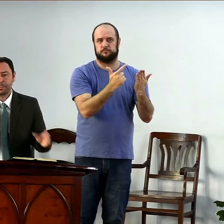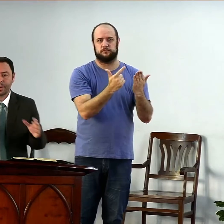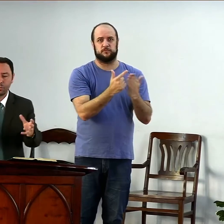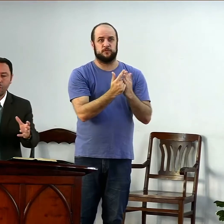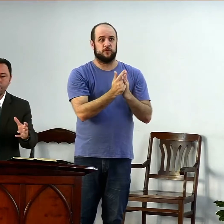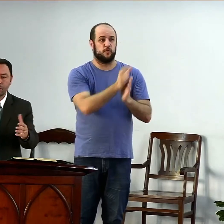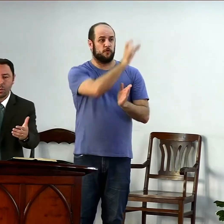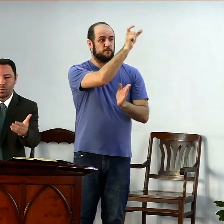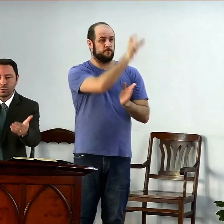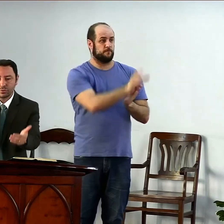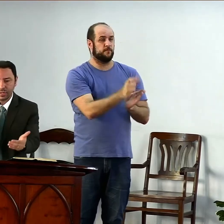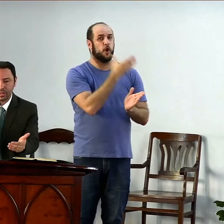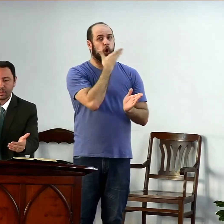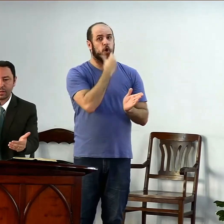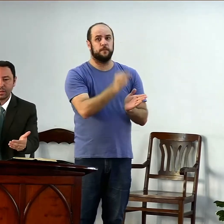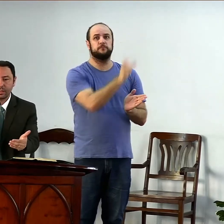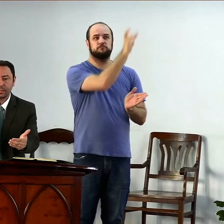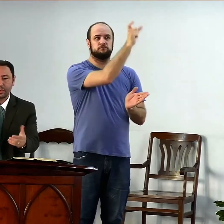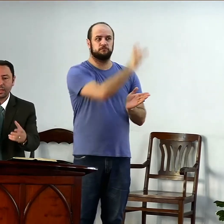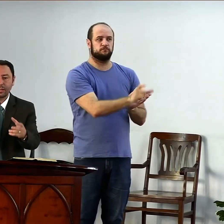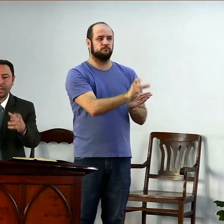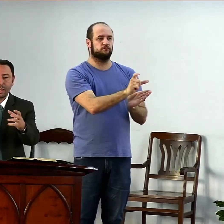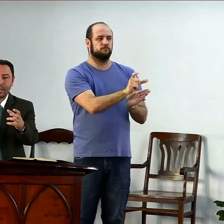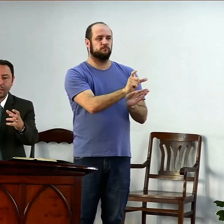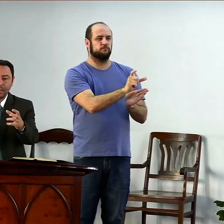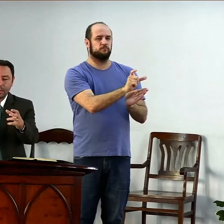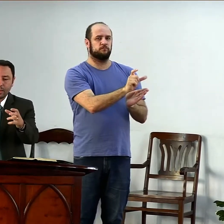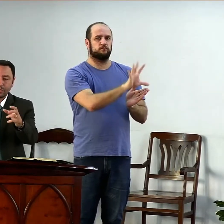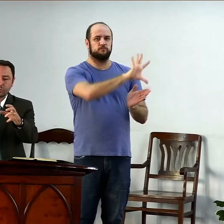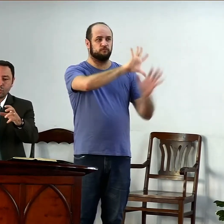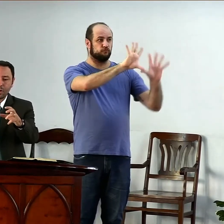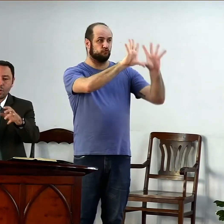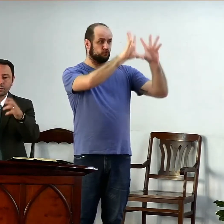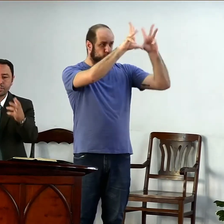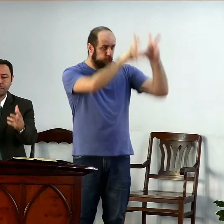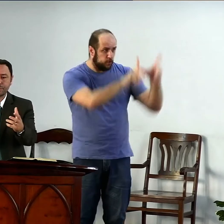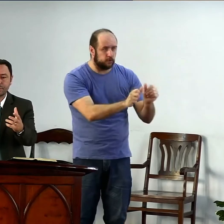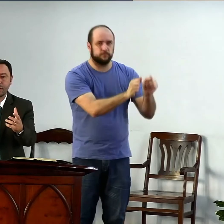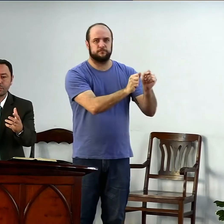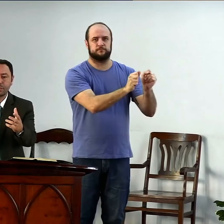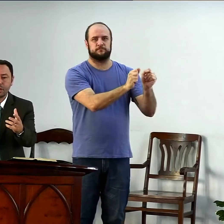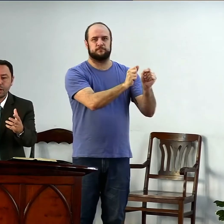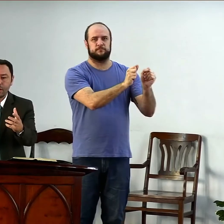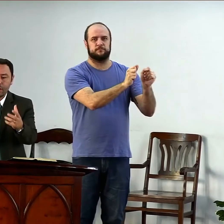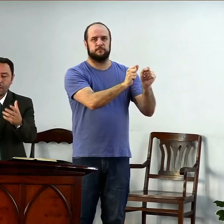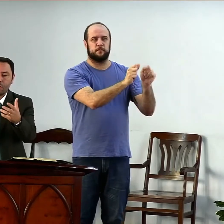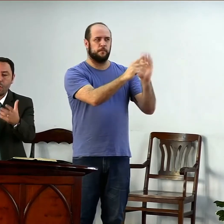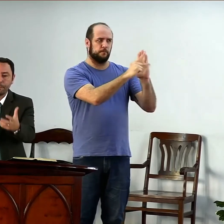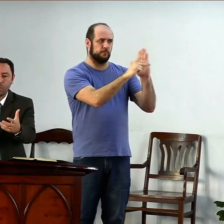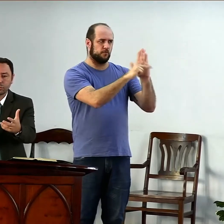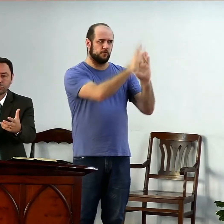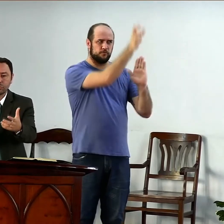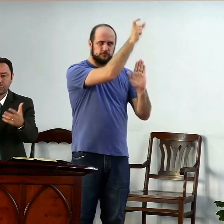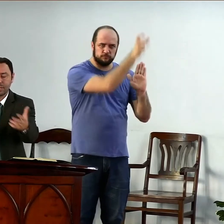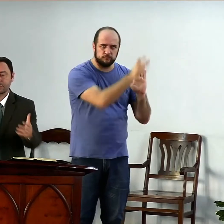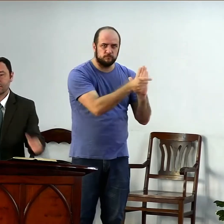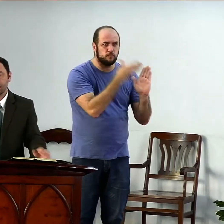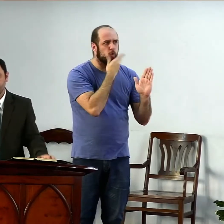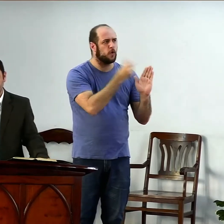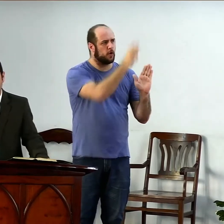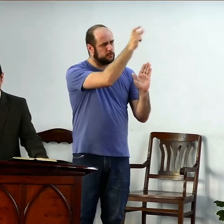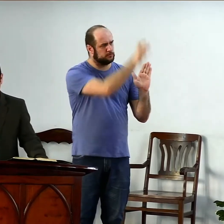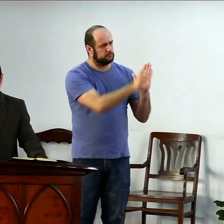olha para o homem como um ser que ele é, em sua concepção, composto